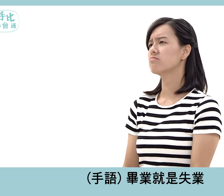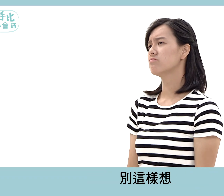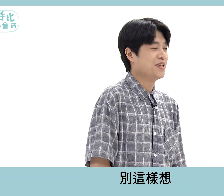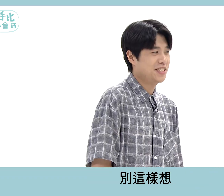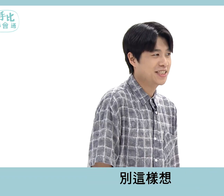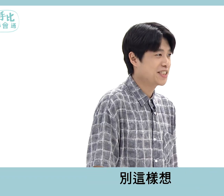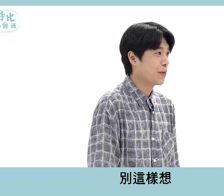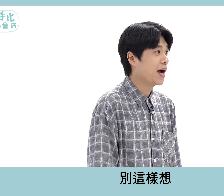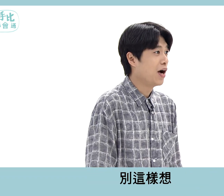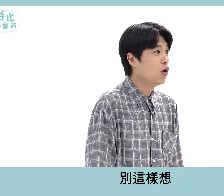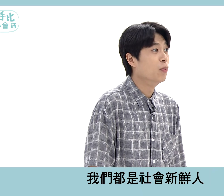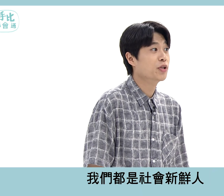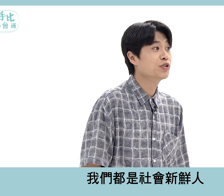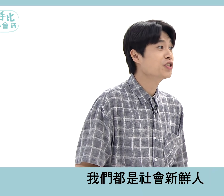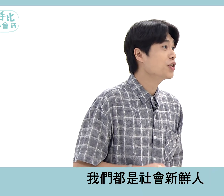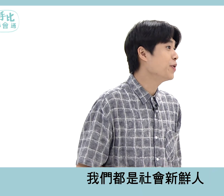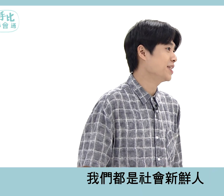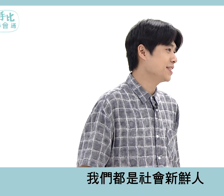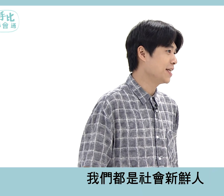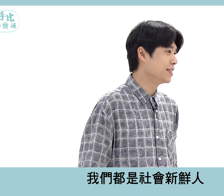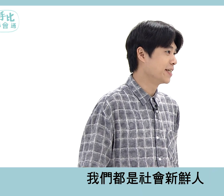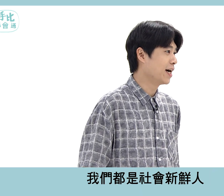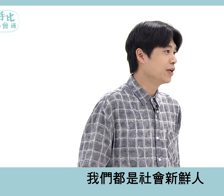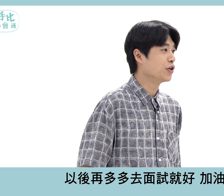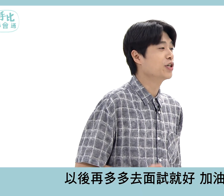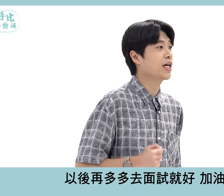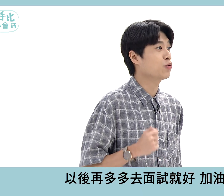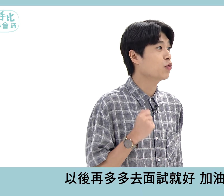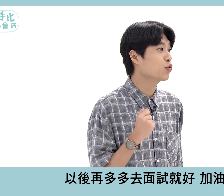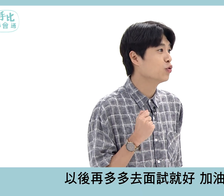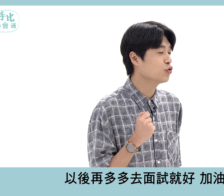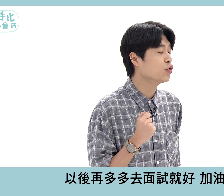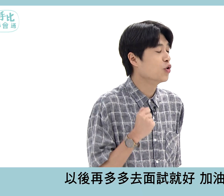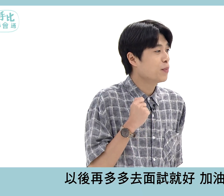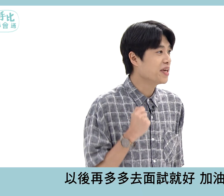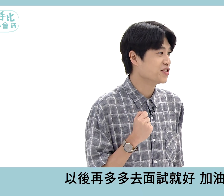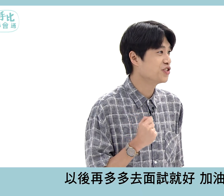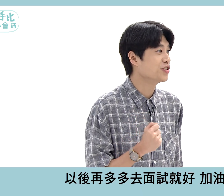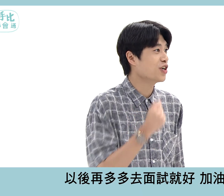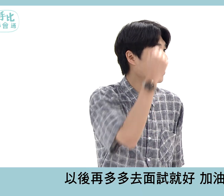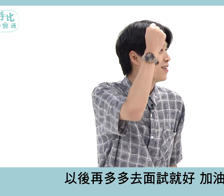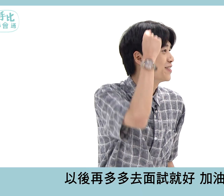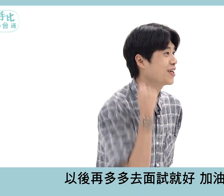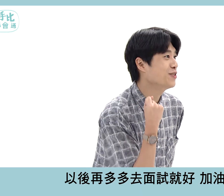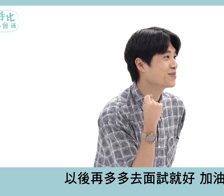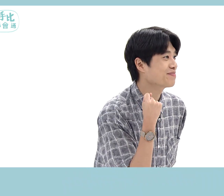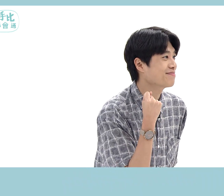别这样想嘛，我们都是社会新鲜人啊，以后再多多去面试就好，加油。